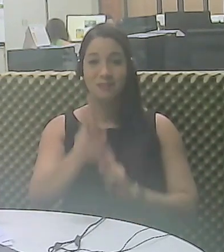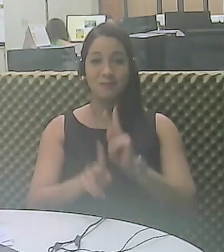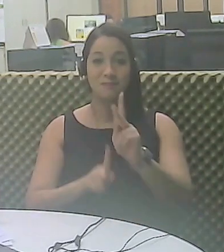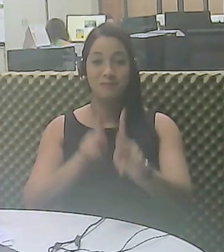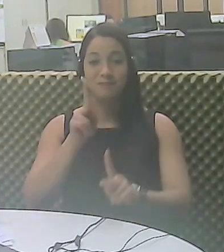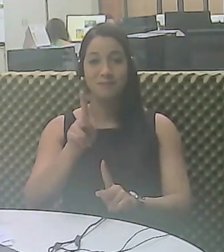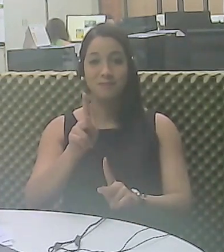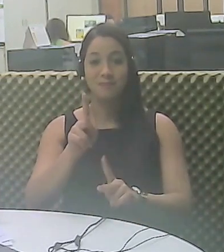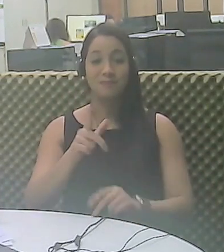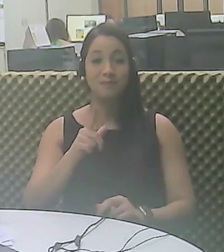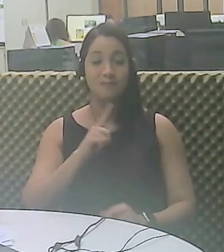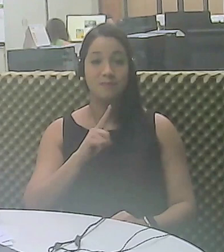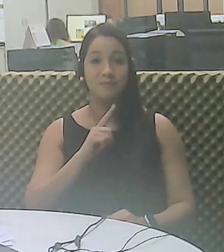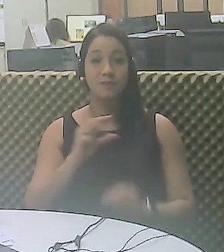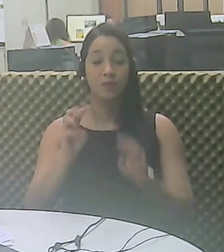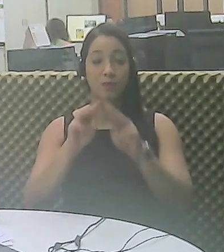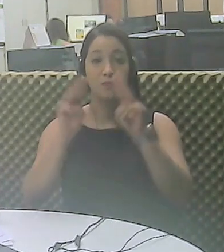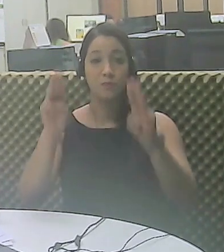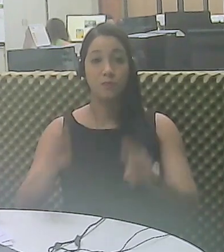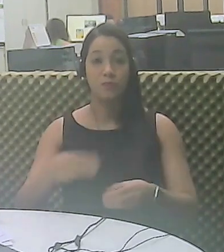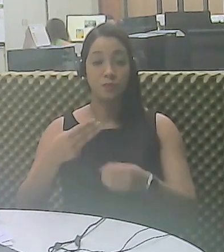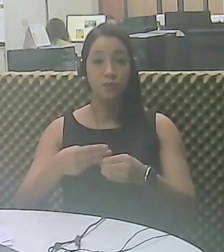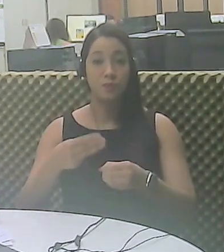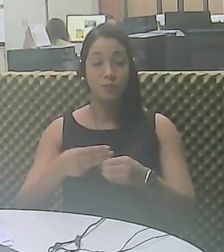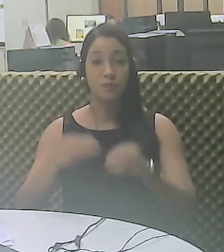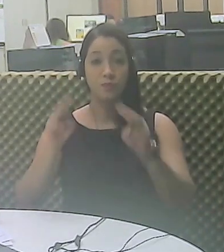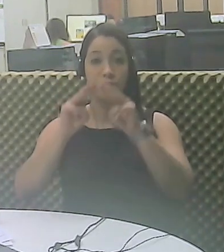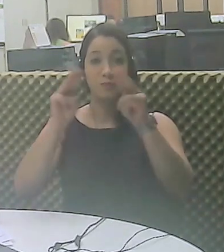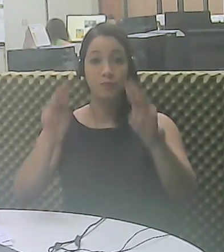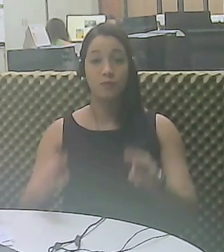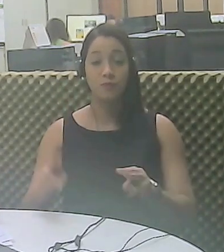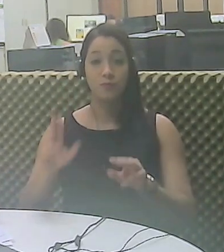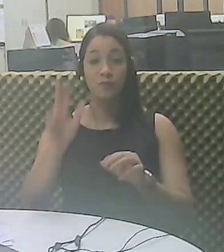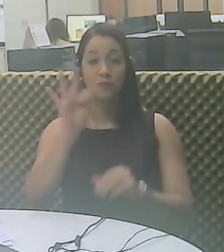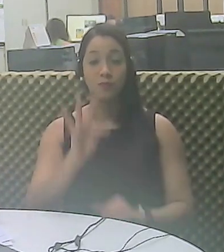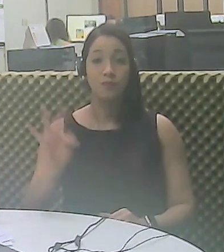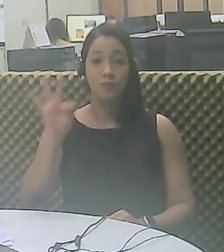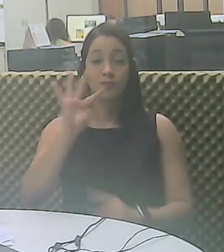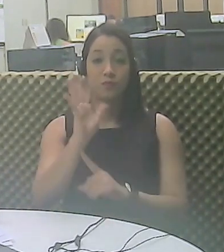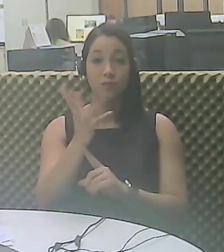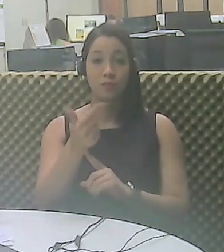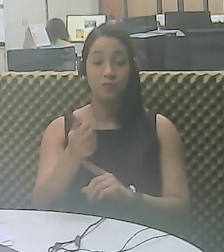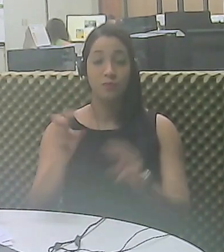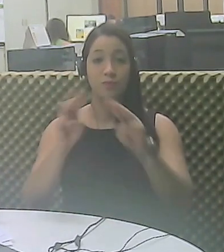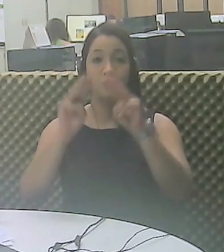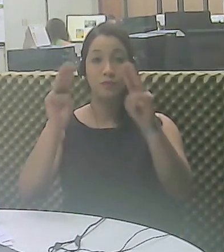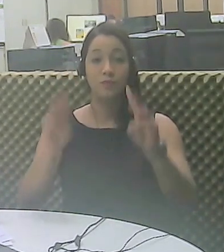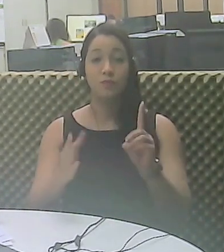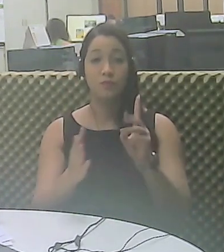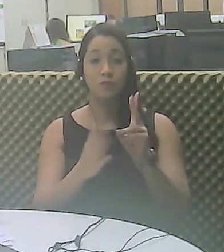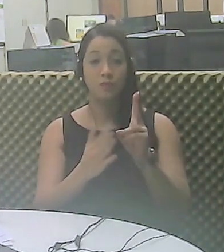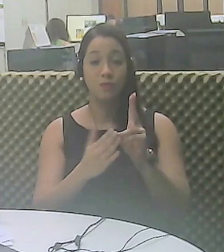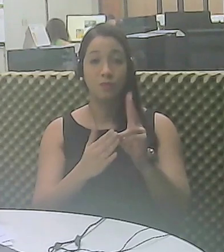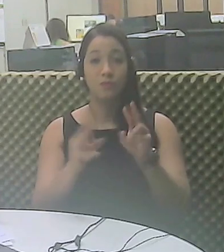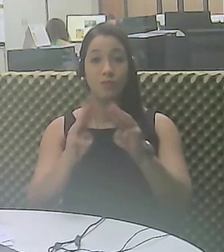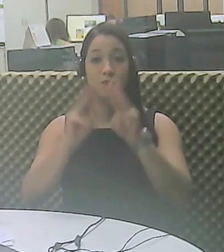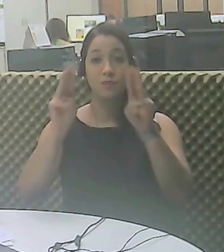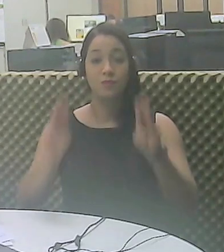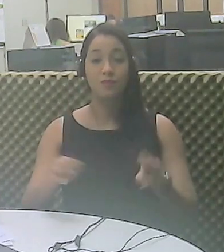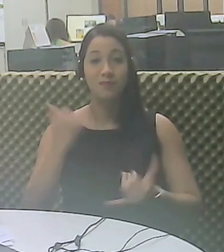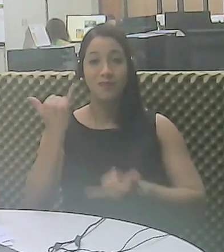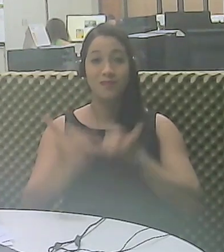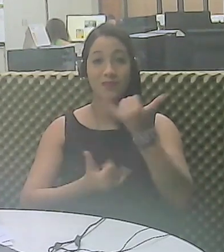população. São eles: Museu Municipal, Museu Universitário de Arte, Museu do Índio, Museu